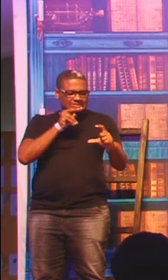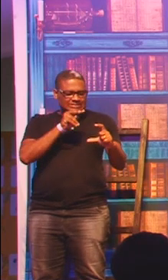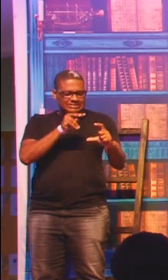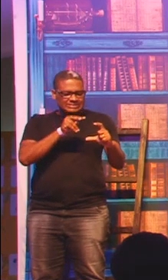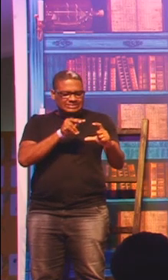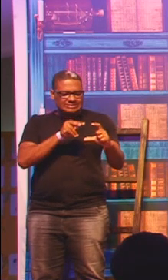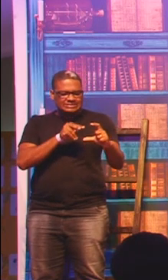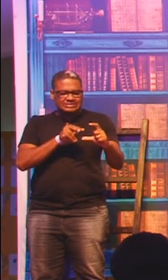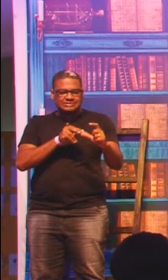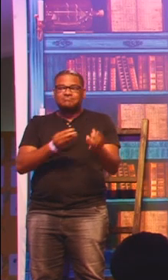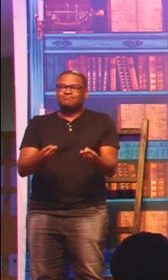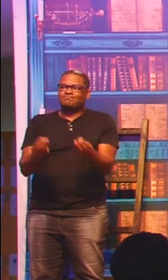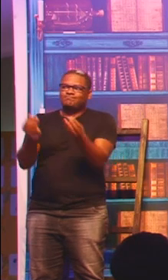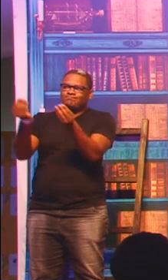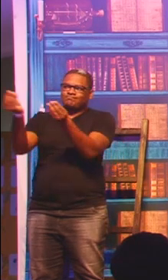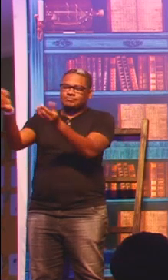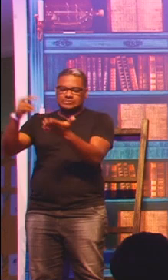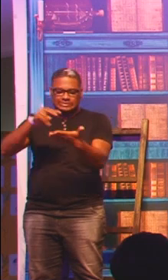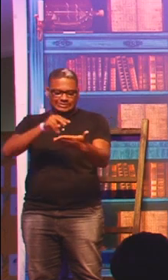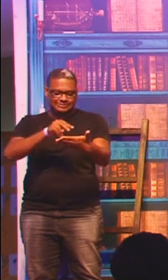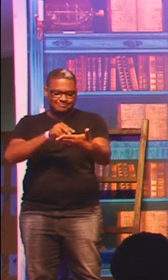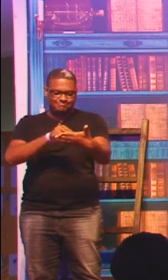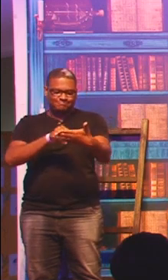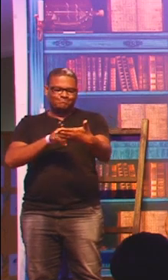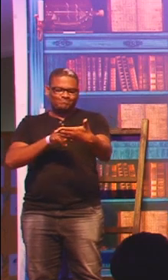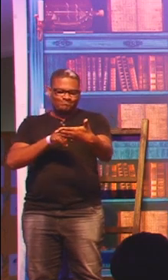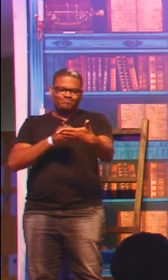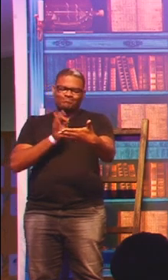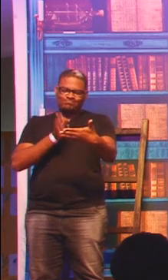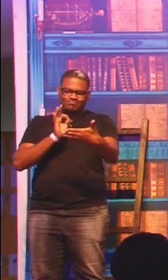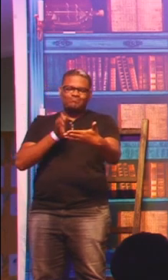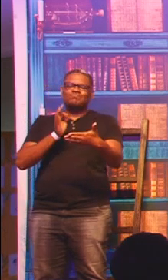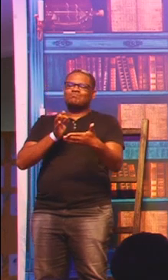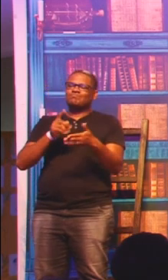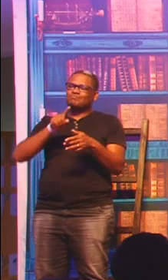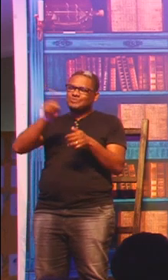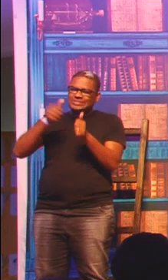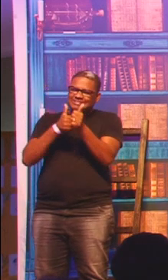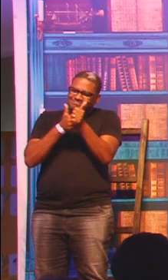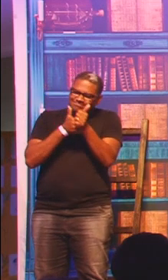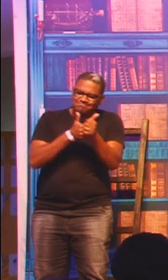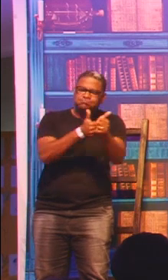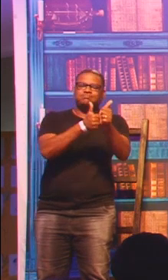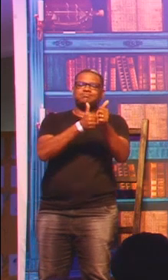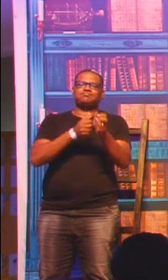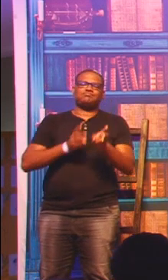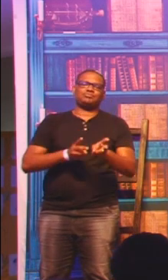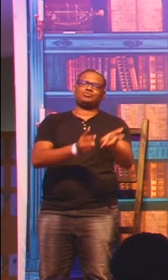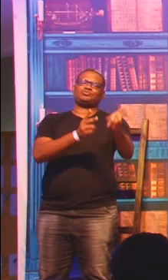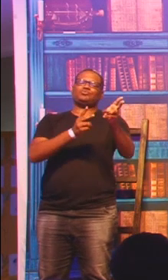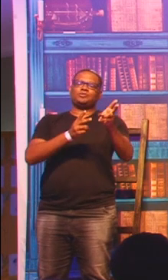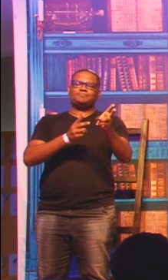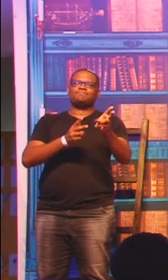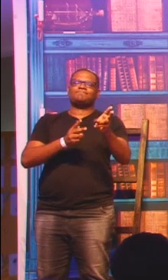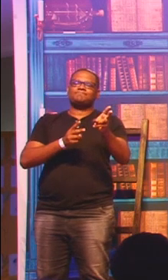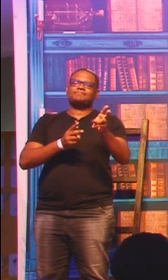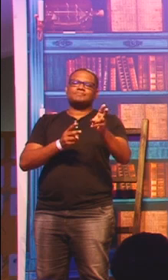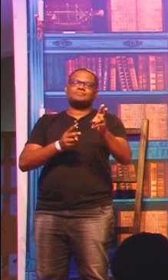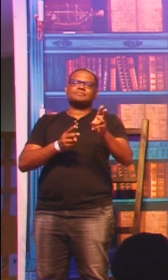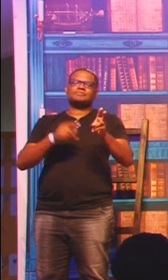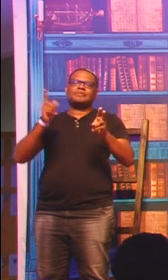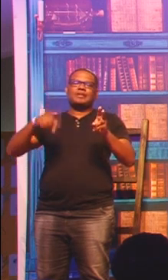oferece ao leitor assim: aqui estão as personagens, né? E, bom, sigam com elas a partir de agora. Realmente é